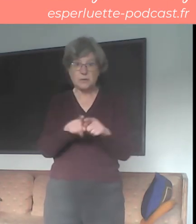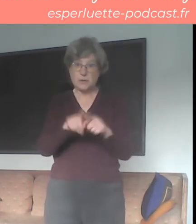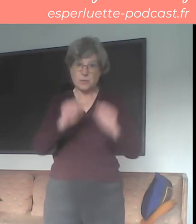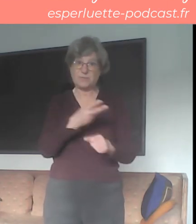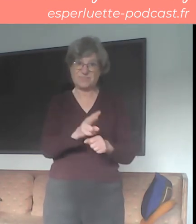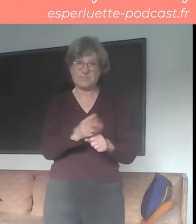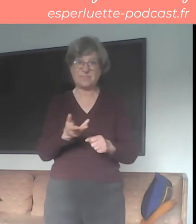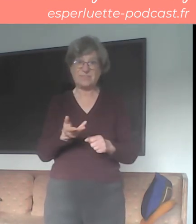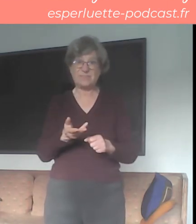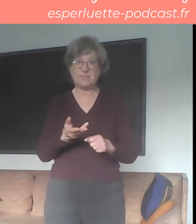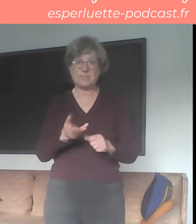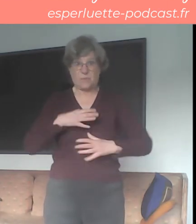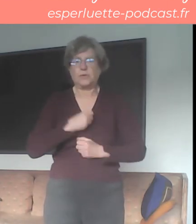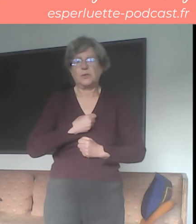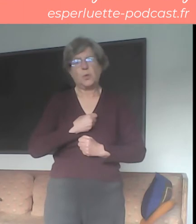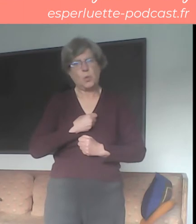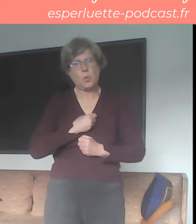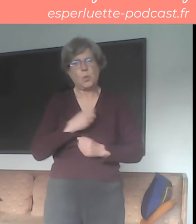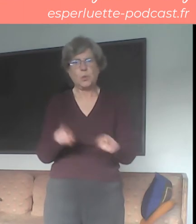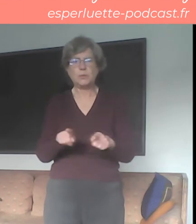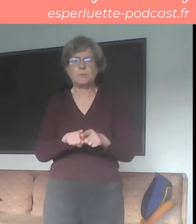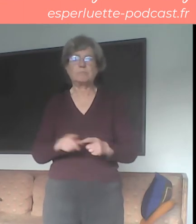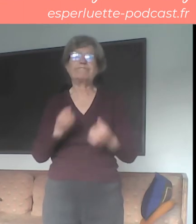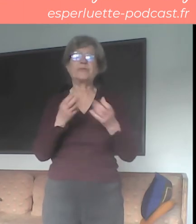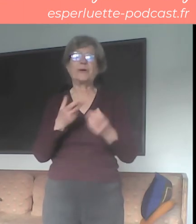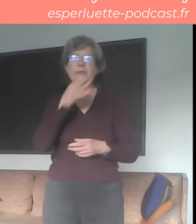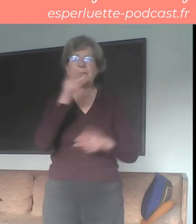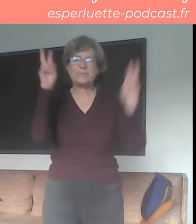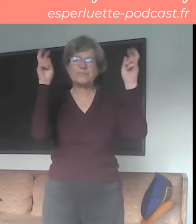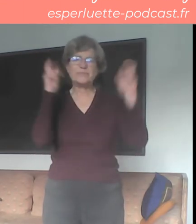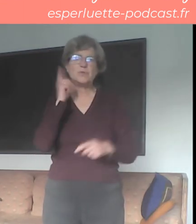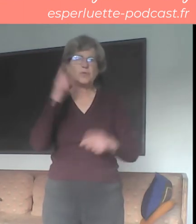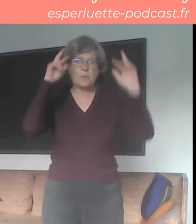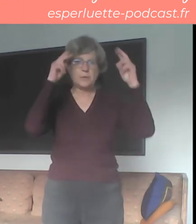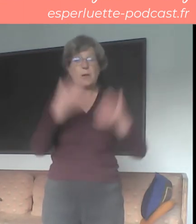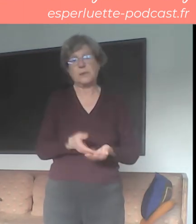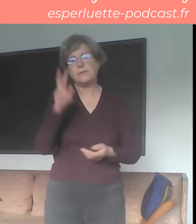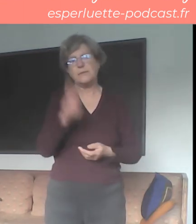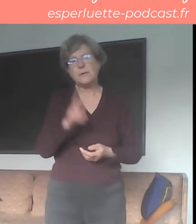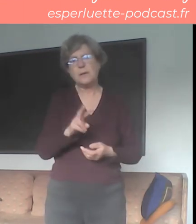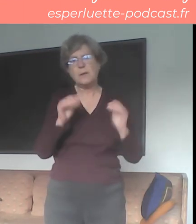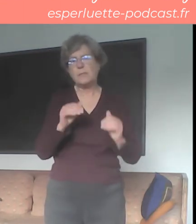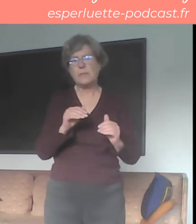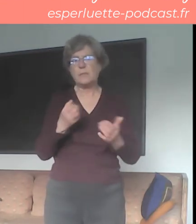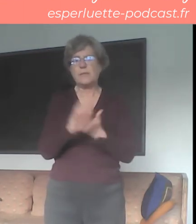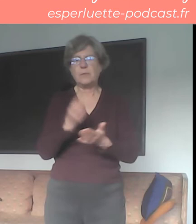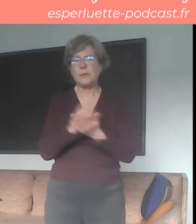il y a une réunion, non seulement la directrice qui a dit en réunion d'équipe d'avant, il va y avoir une réunion d'équipe ce jour-là et on va parler